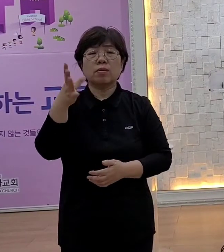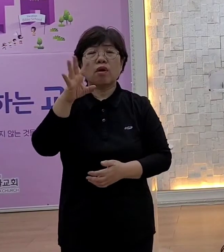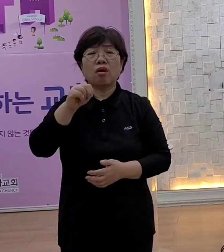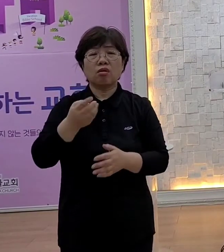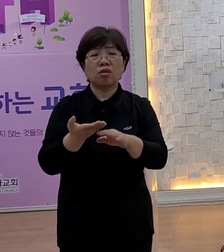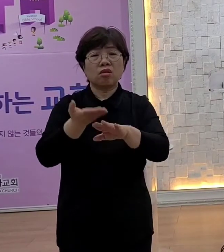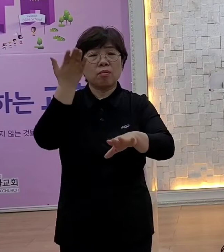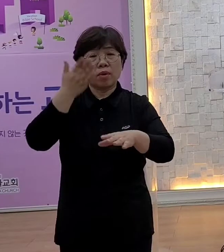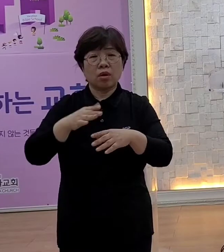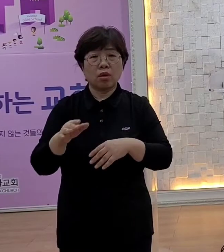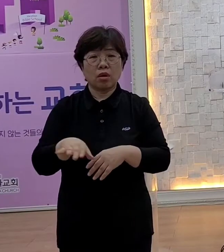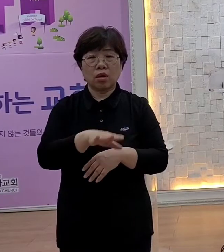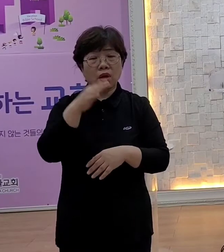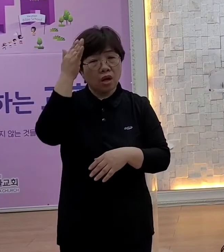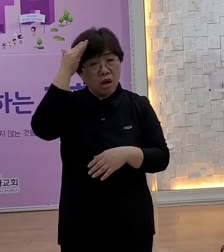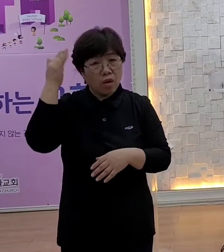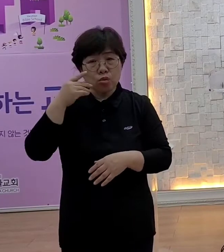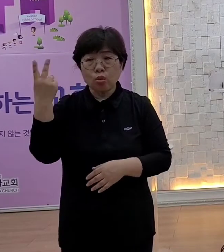넘었지 않습니까?